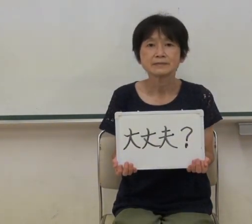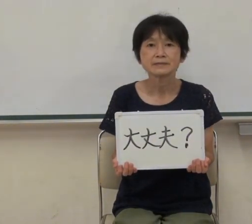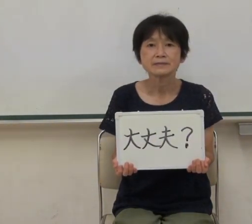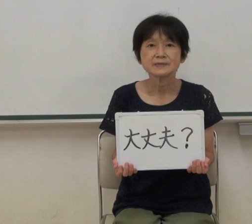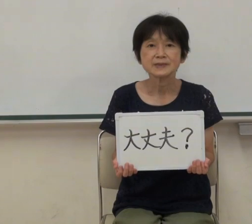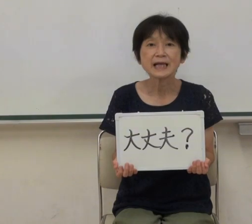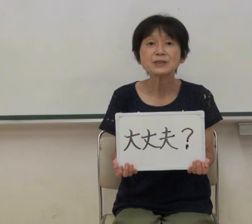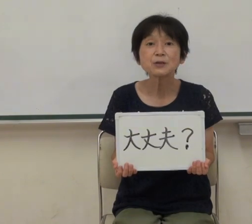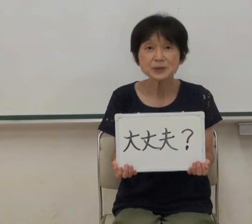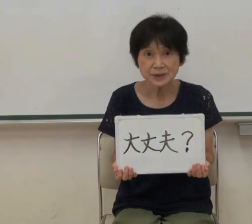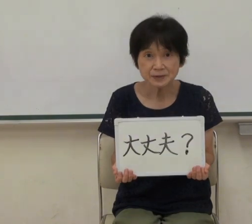大丈夫？